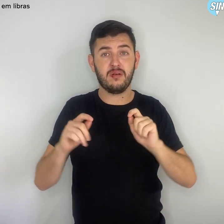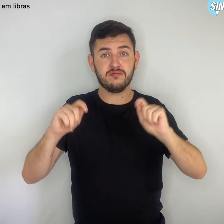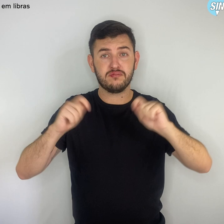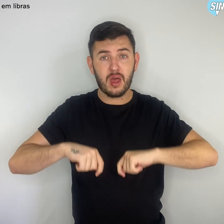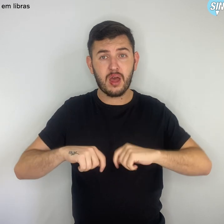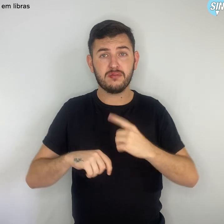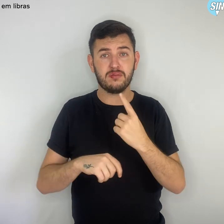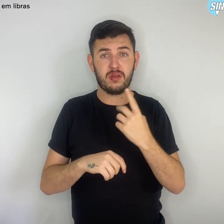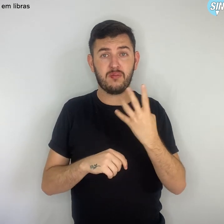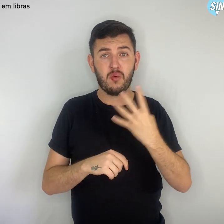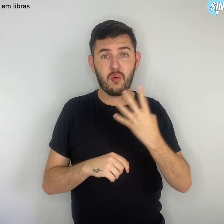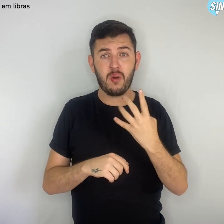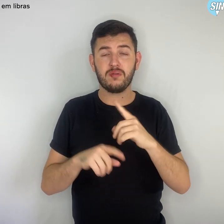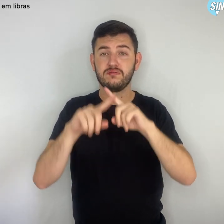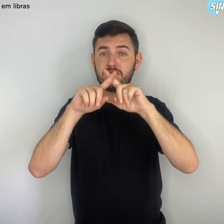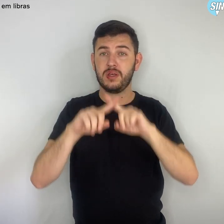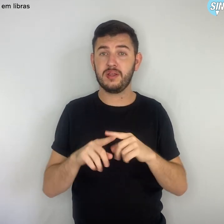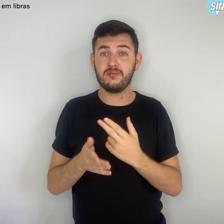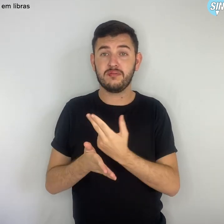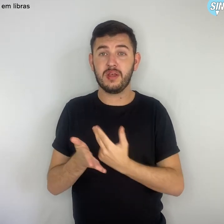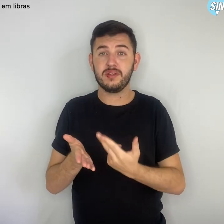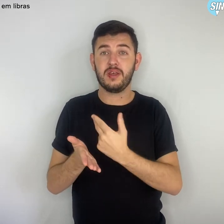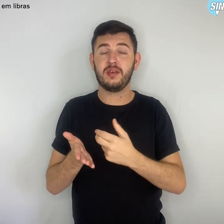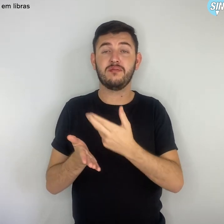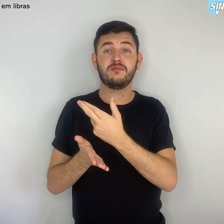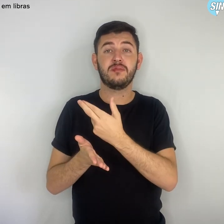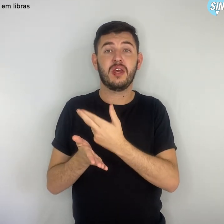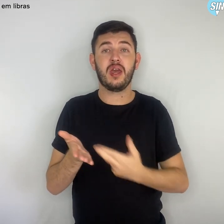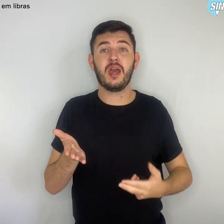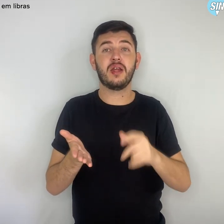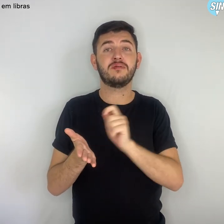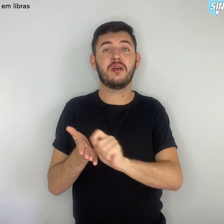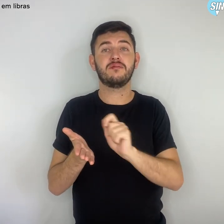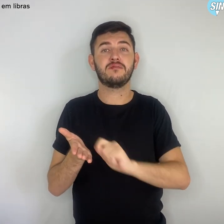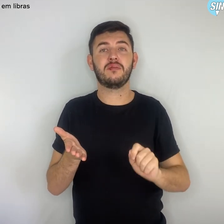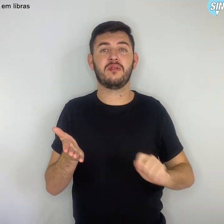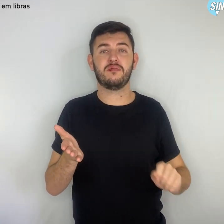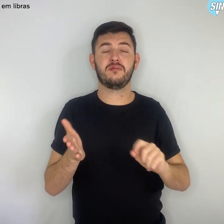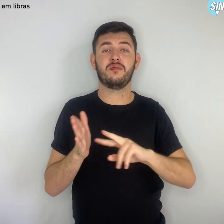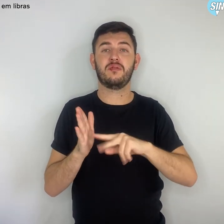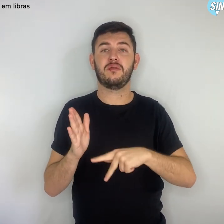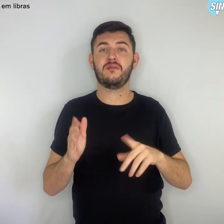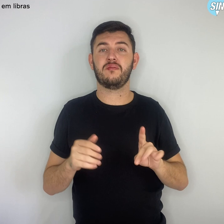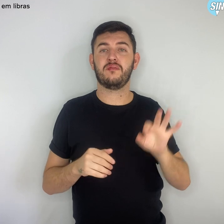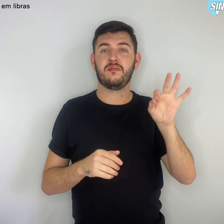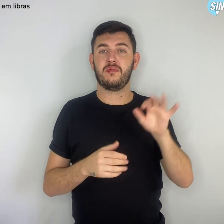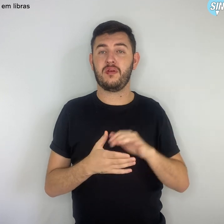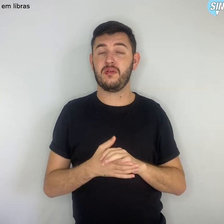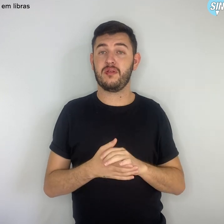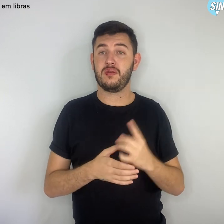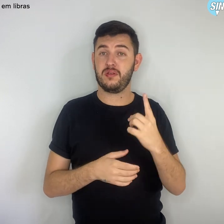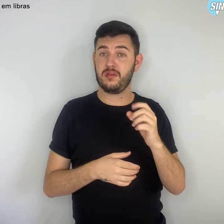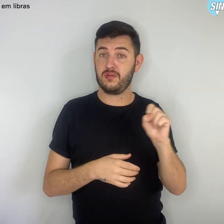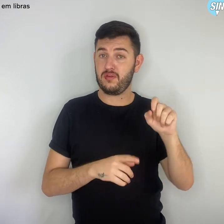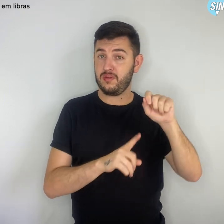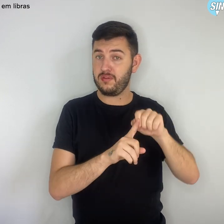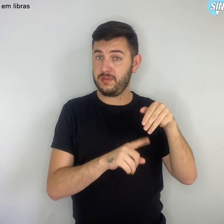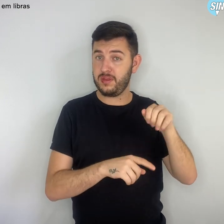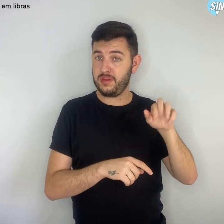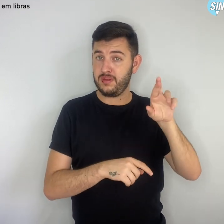desenho do Simpro. O prazo vai de 18 de março a 31 de agosto. A inscrição é